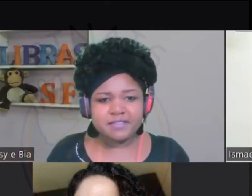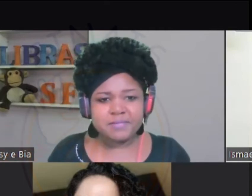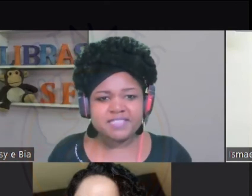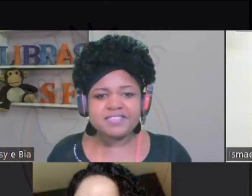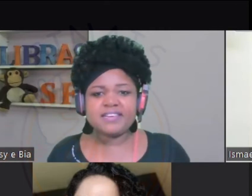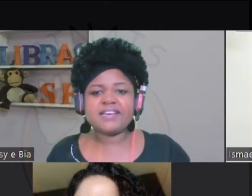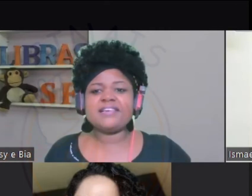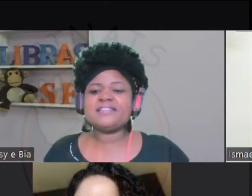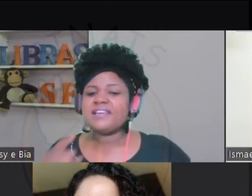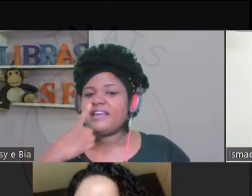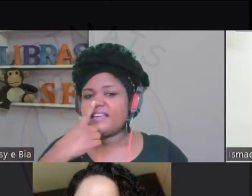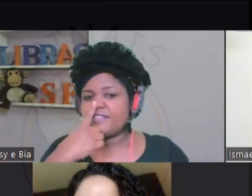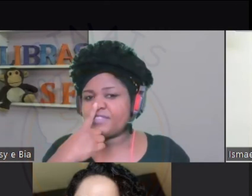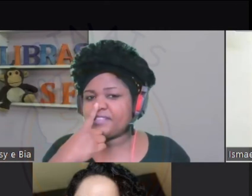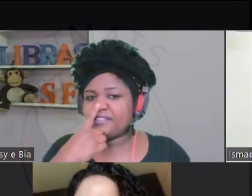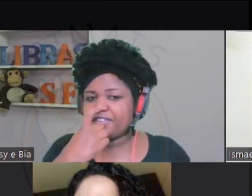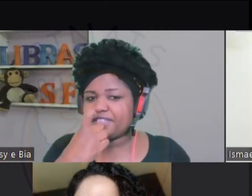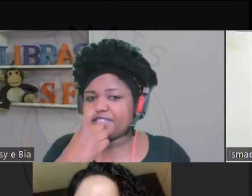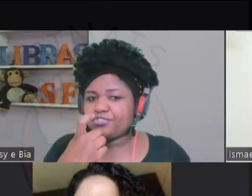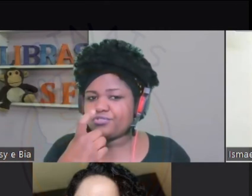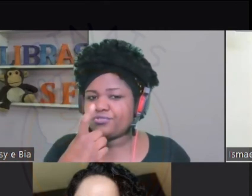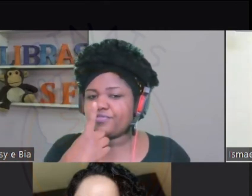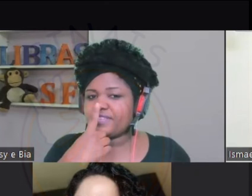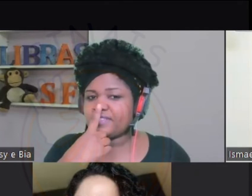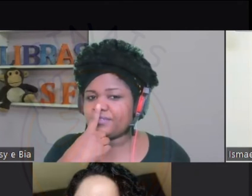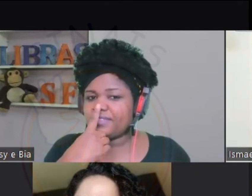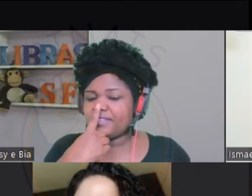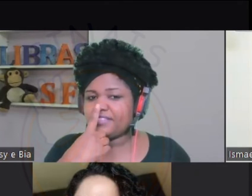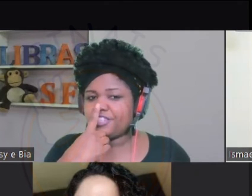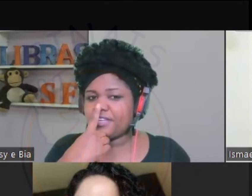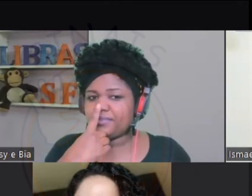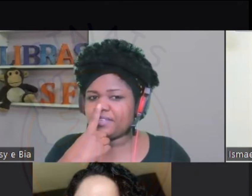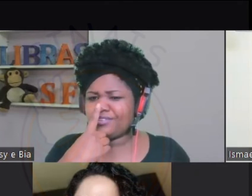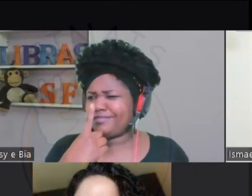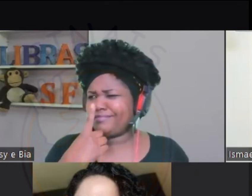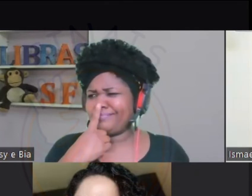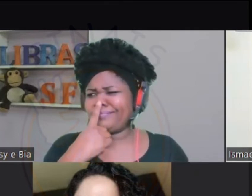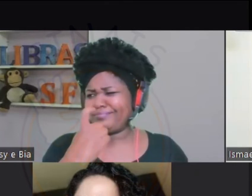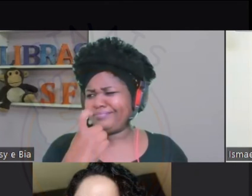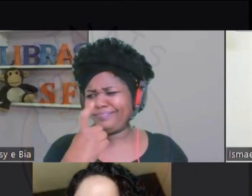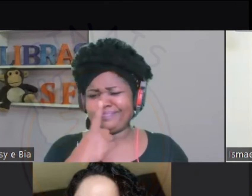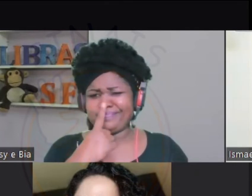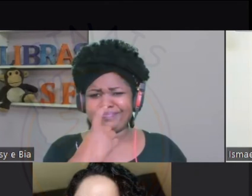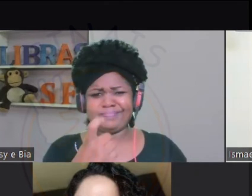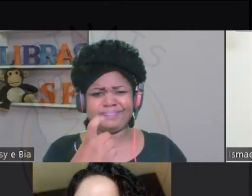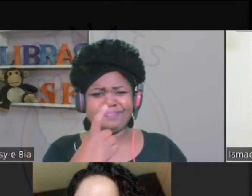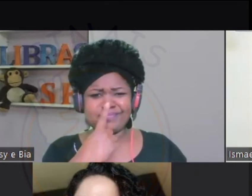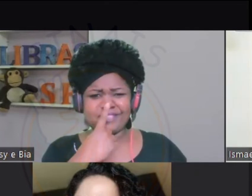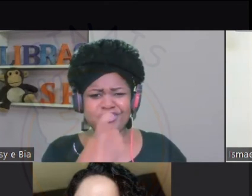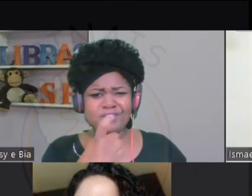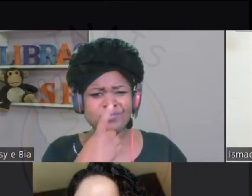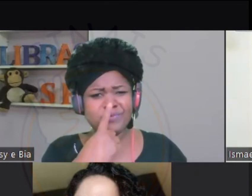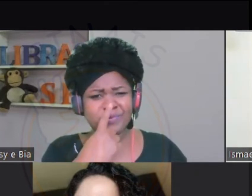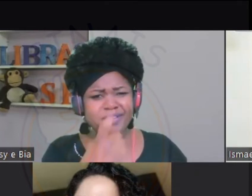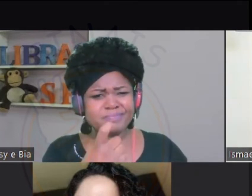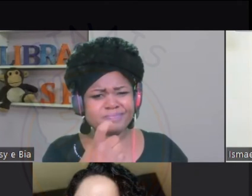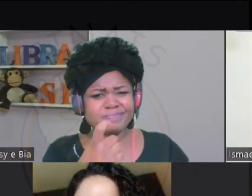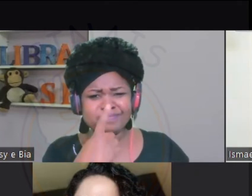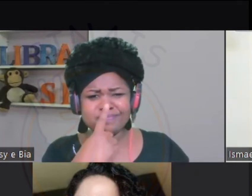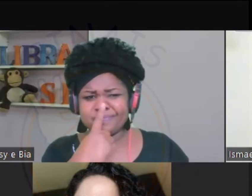mais sinais, e aí você talvez veja o surdo fazendo desse jeito aqui, ó. Que cheiro ruim.